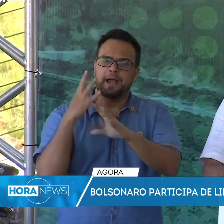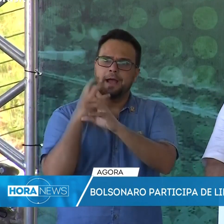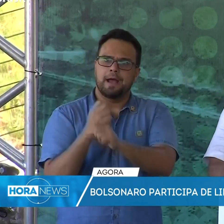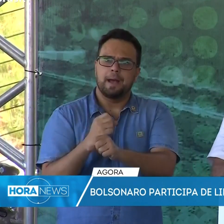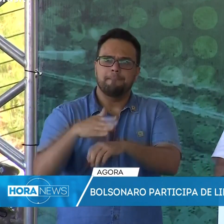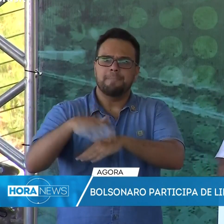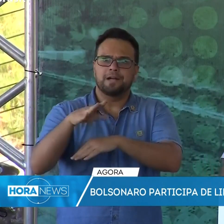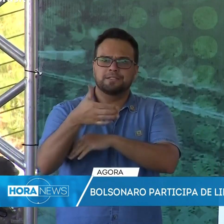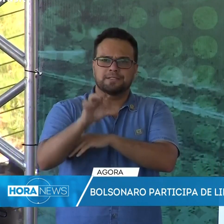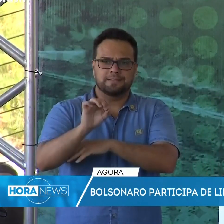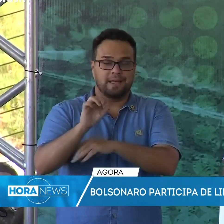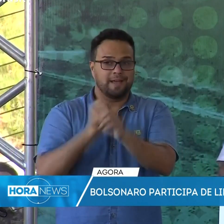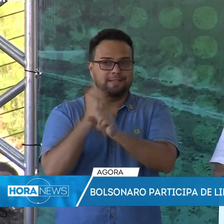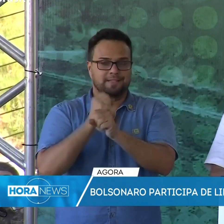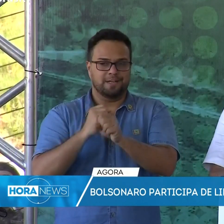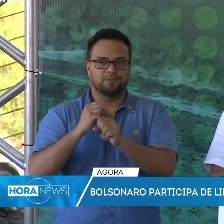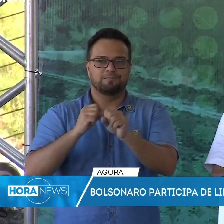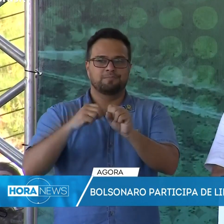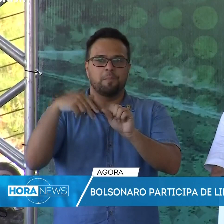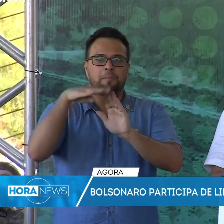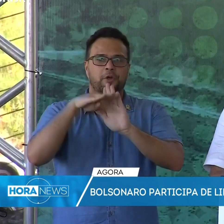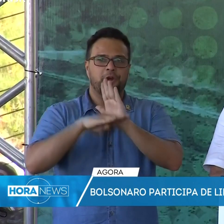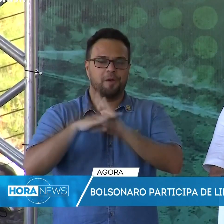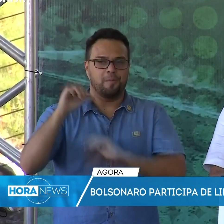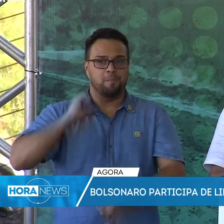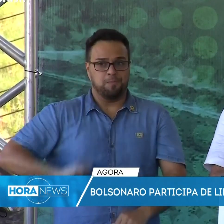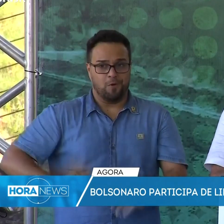um programa Bolsa Família.